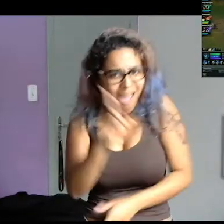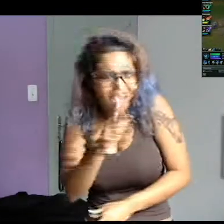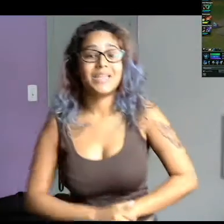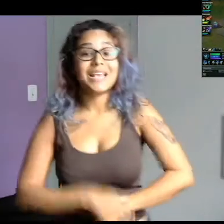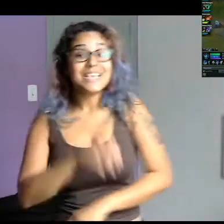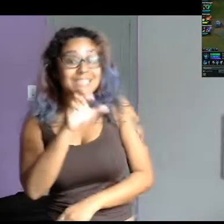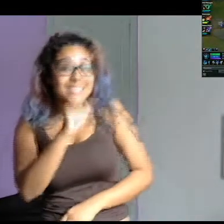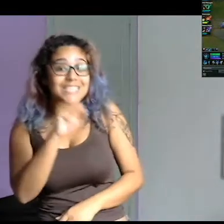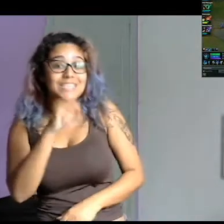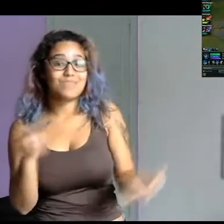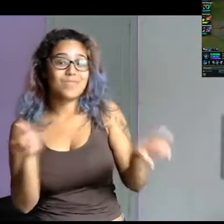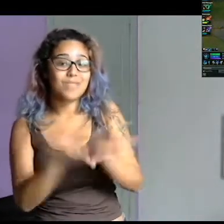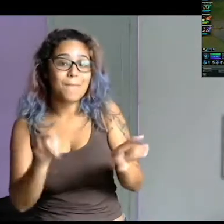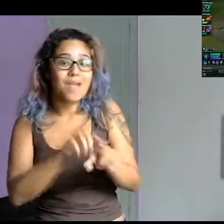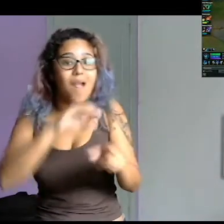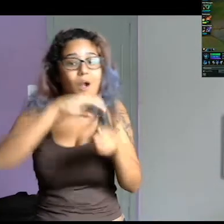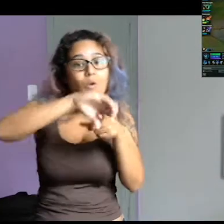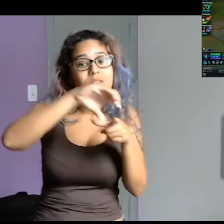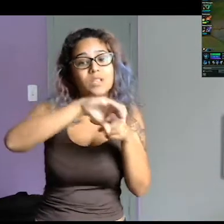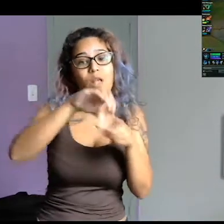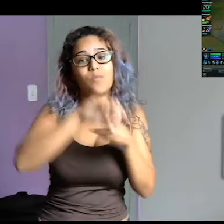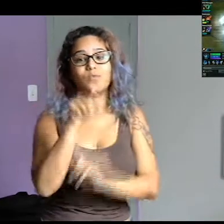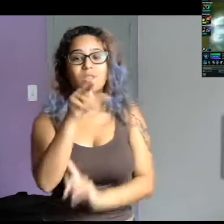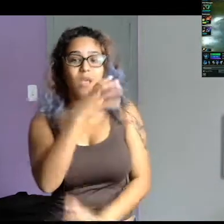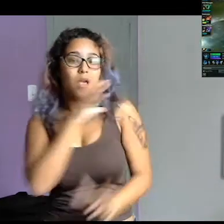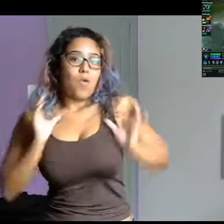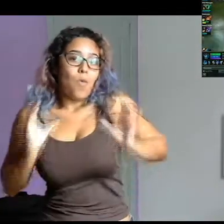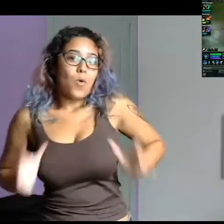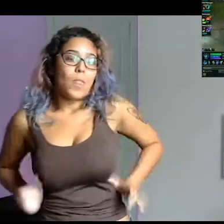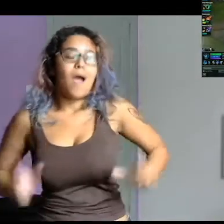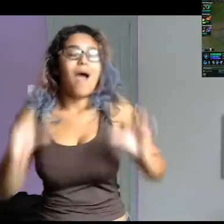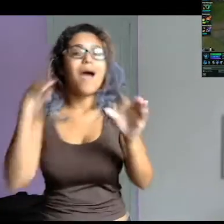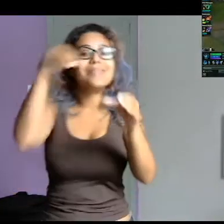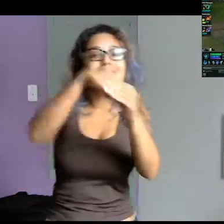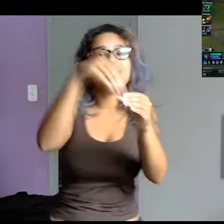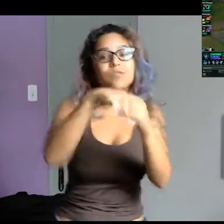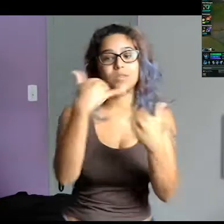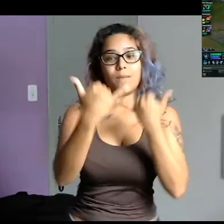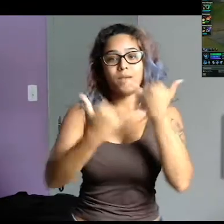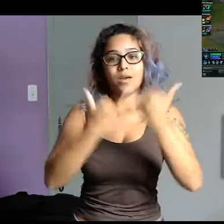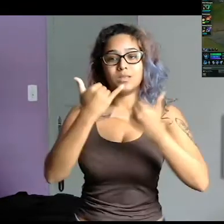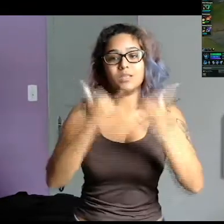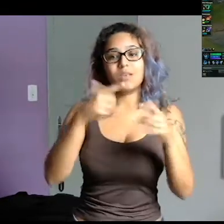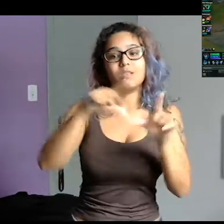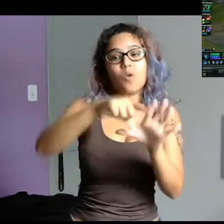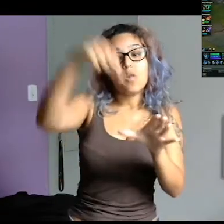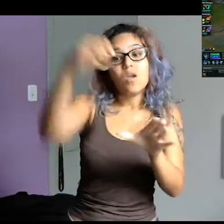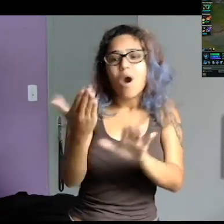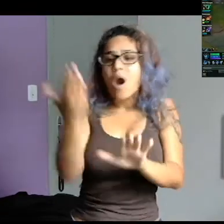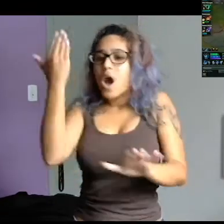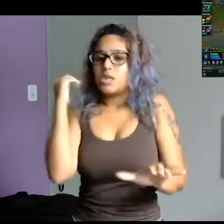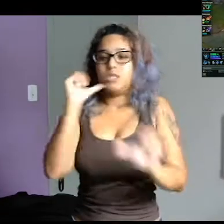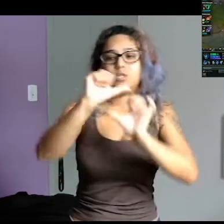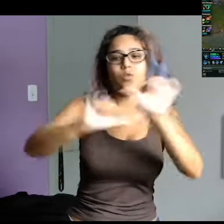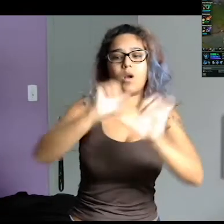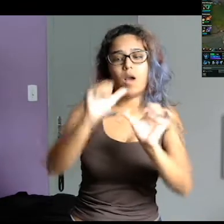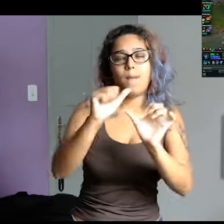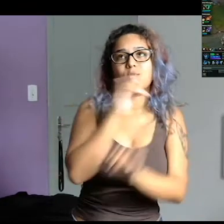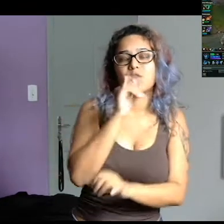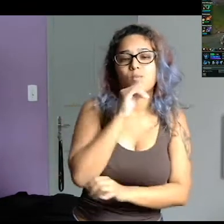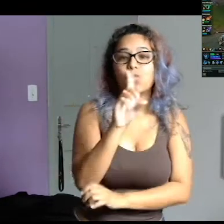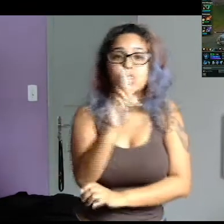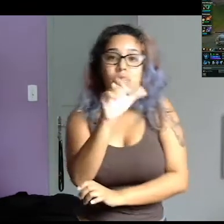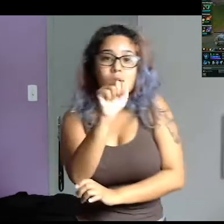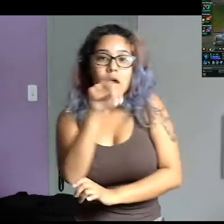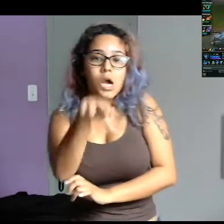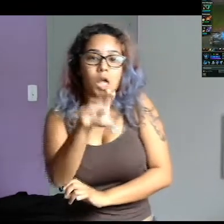combinadas. Sim, inclusive elas ditam como você deve se comportar dentro da partida a partir daquele padrão que você escolheu antes dela. Quando ser agressivo, padrões de